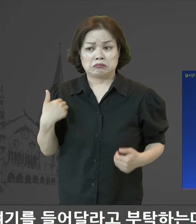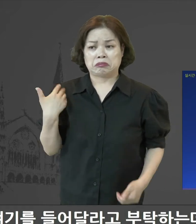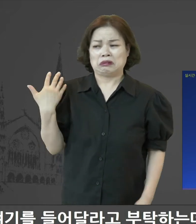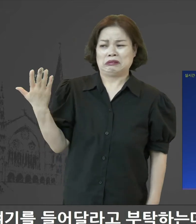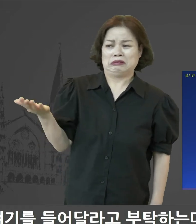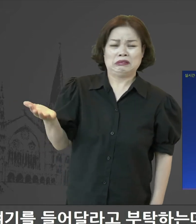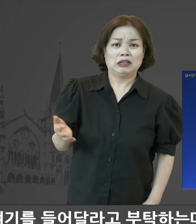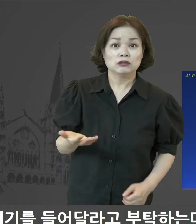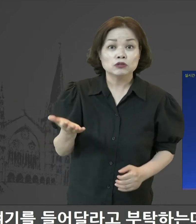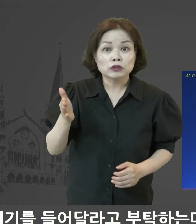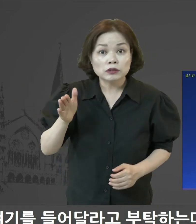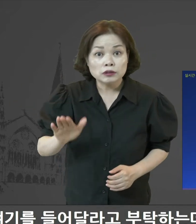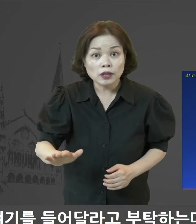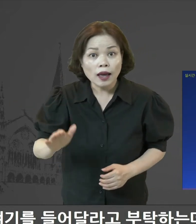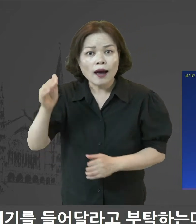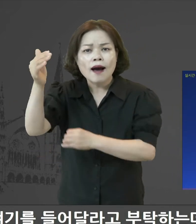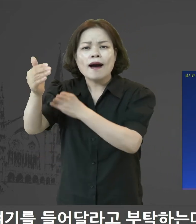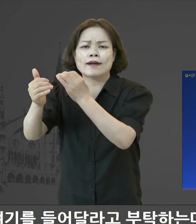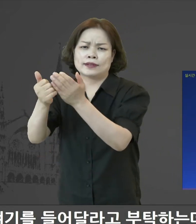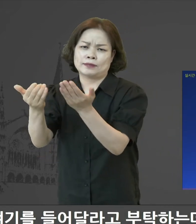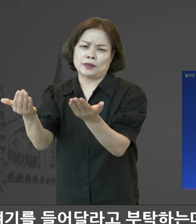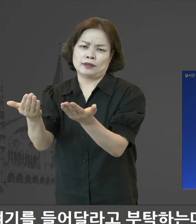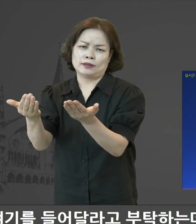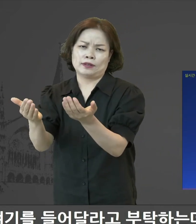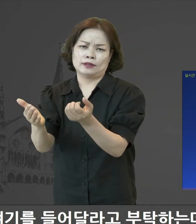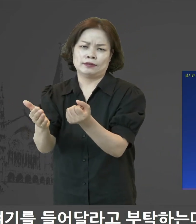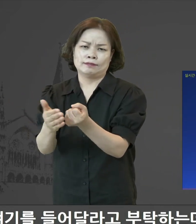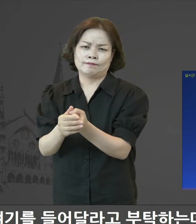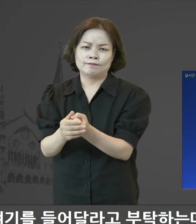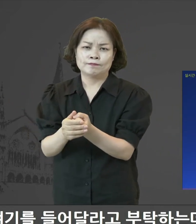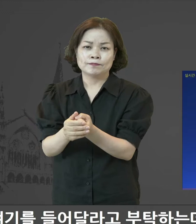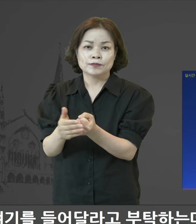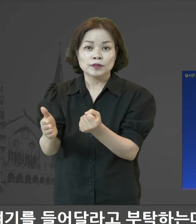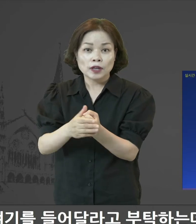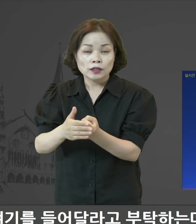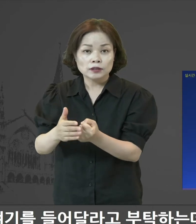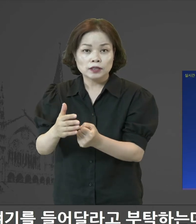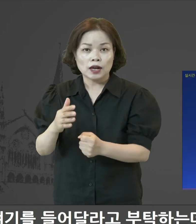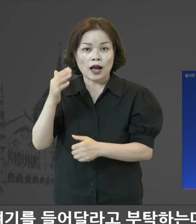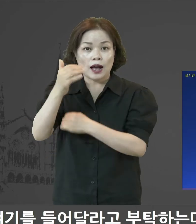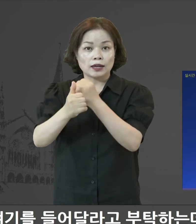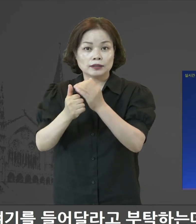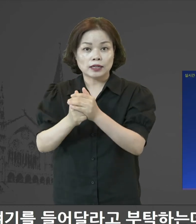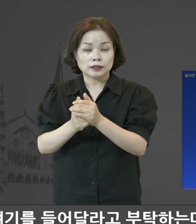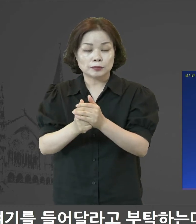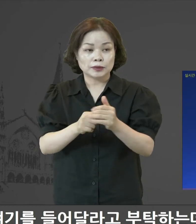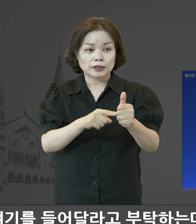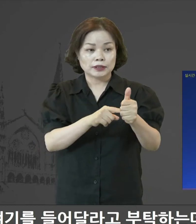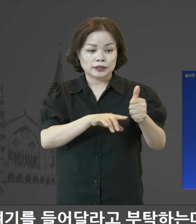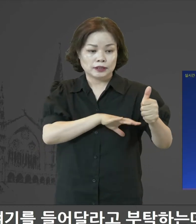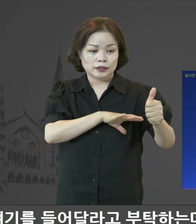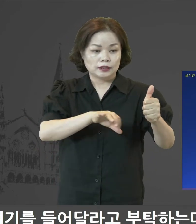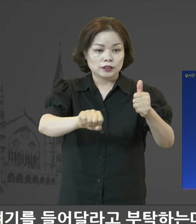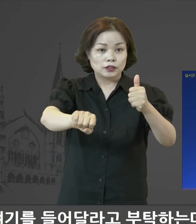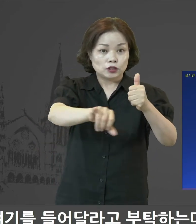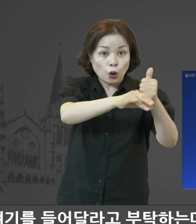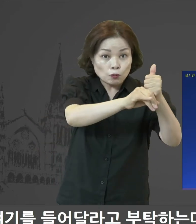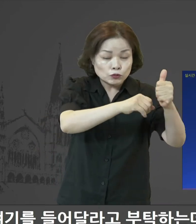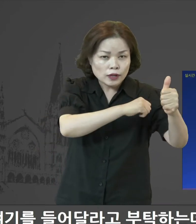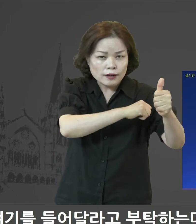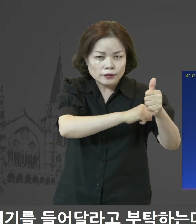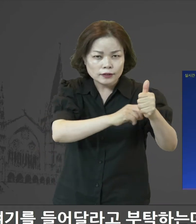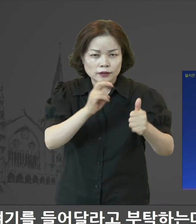있잖아요. 근데 하나님이 역사하시니까, 하나님이 천부장을 사용하셔서 바울을 지키려